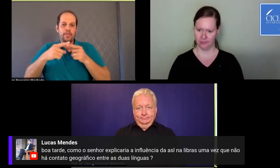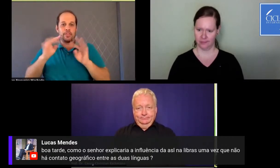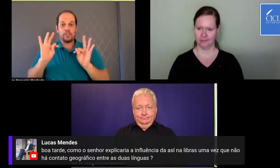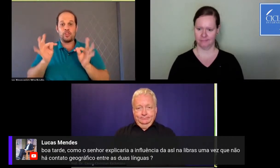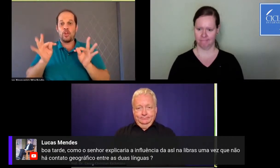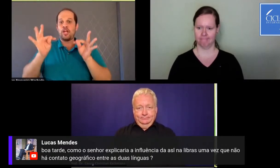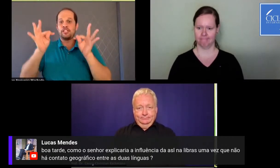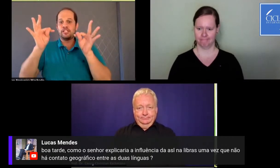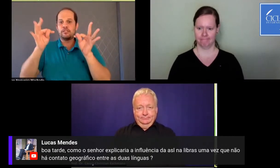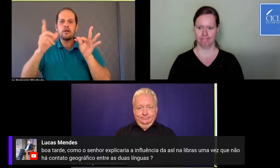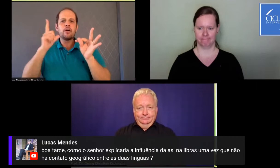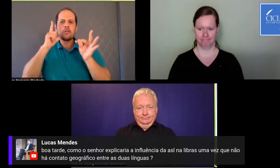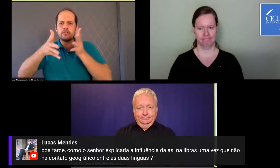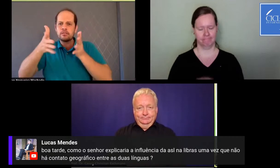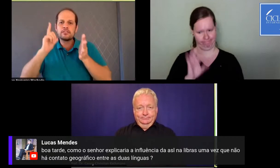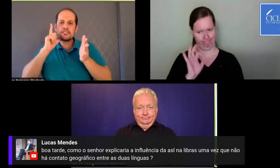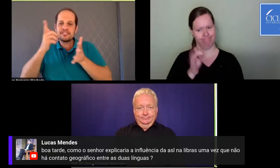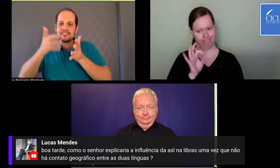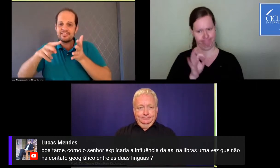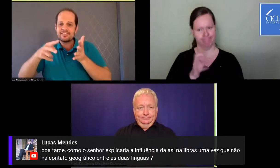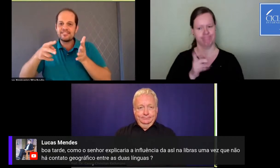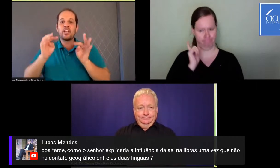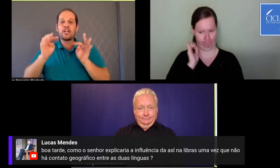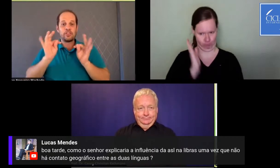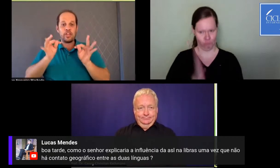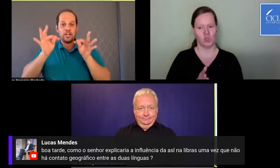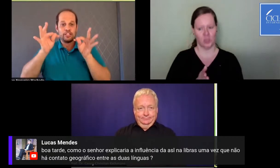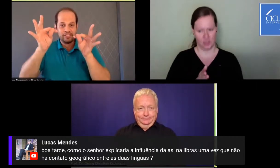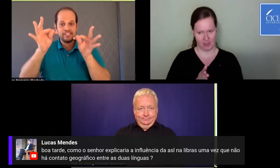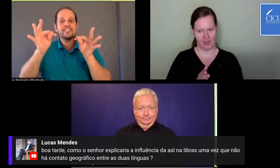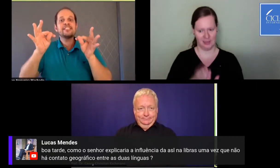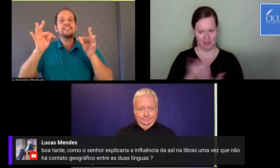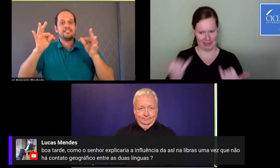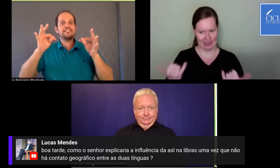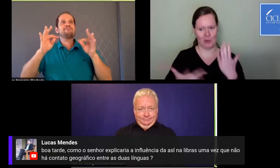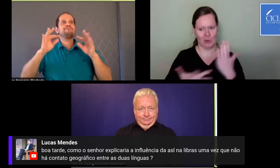Isso é interessante da gente saber, né?